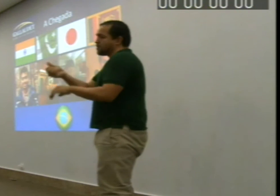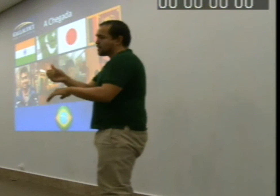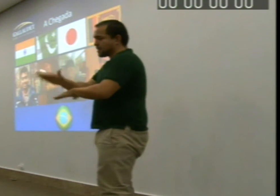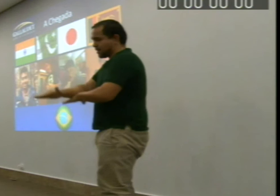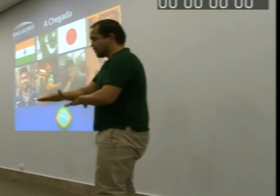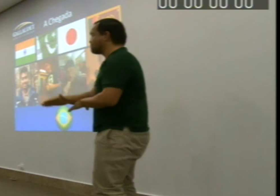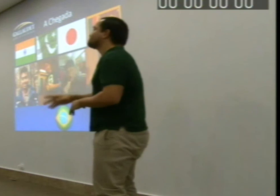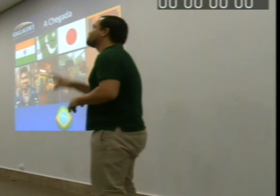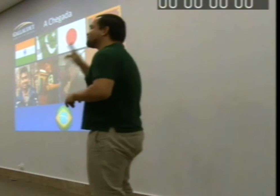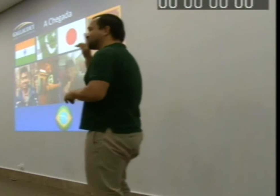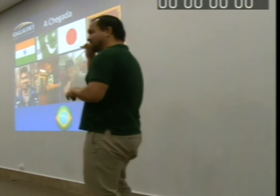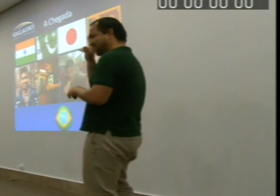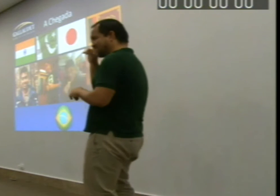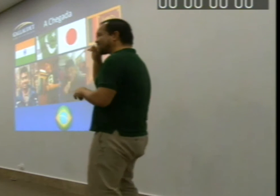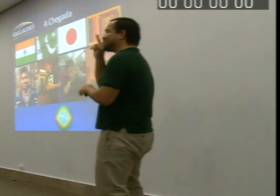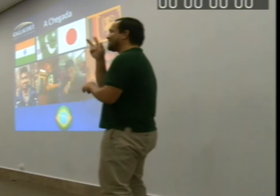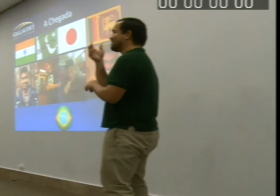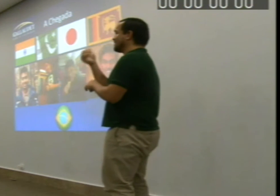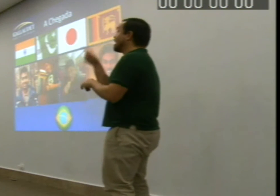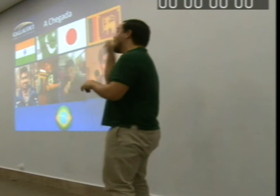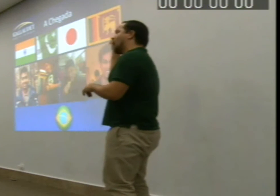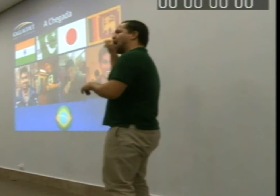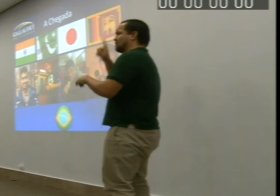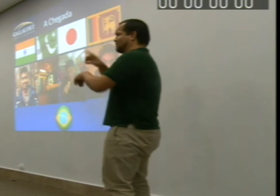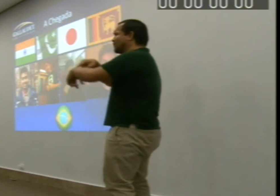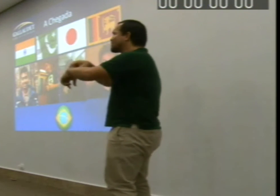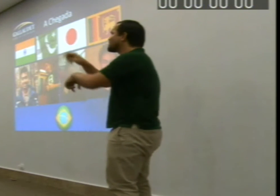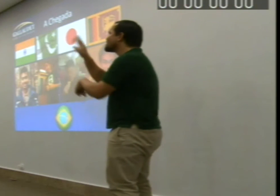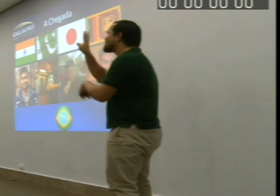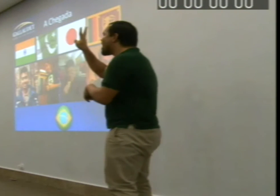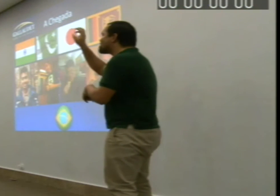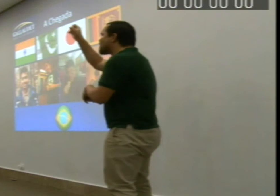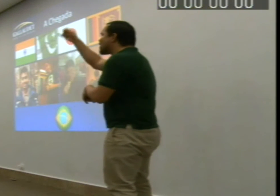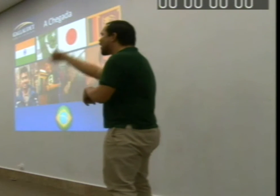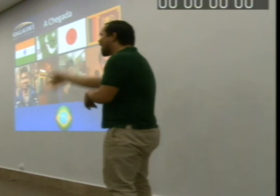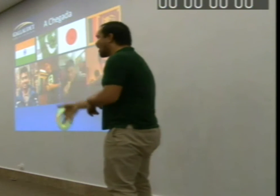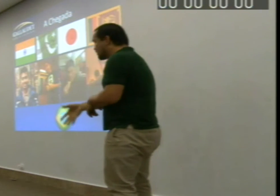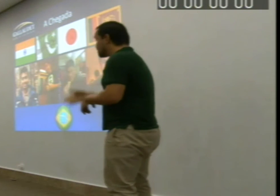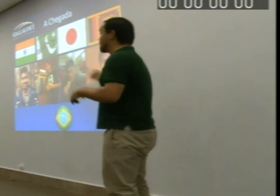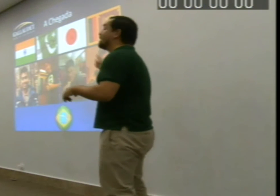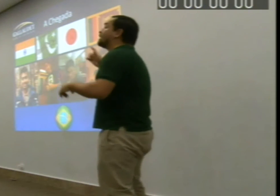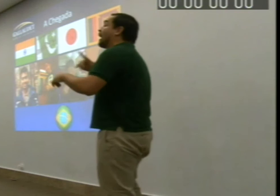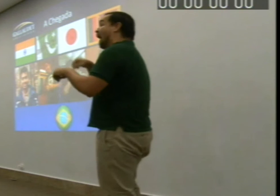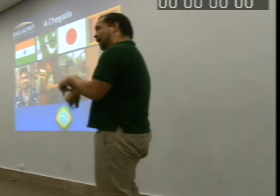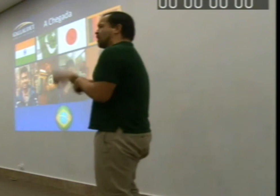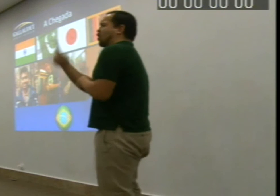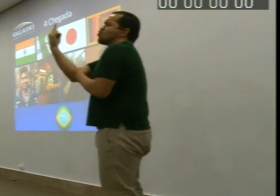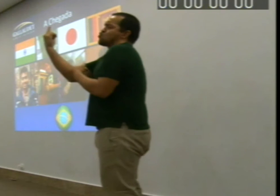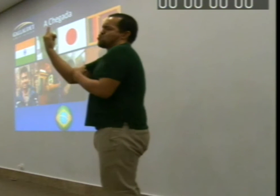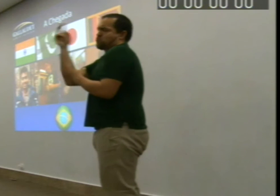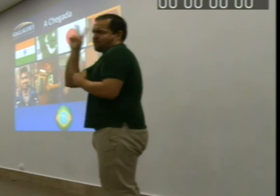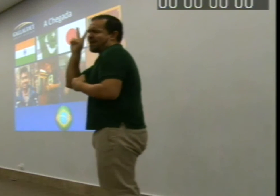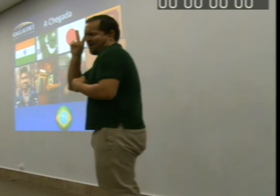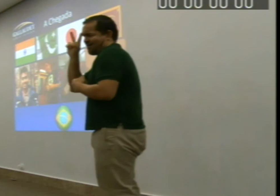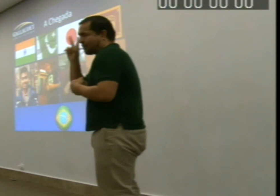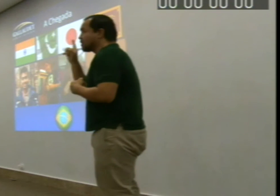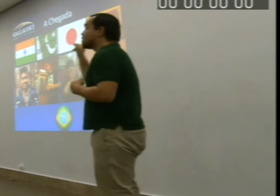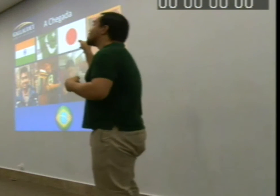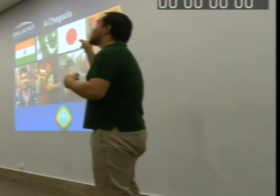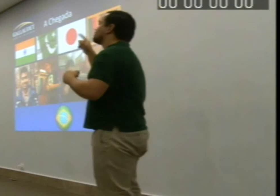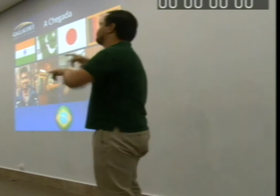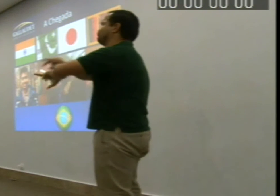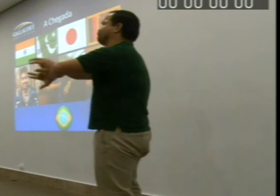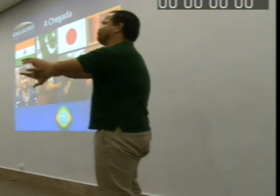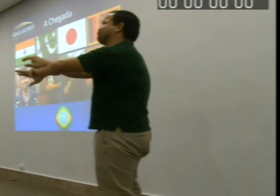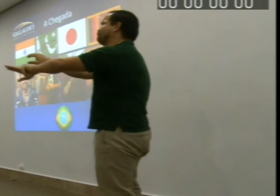Ah tá só até 6 horas da tarde então é o viável é um programa aqui no Brasil lá não lá 3 da manhã tá funcionando aqui só tinha